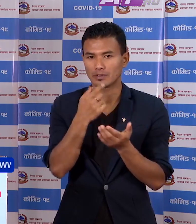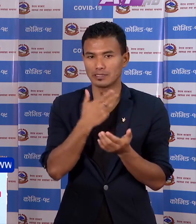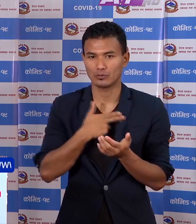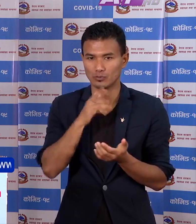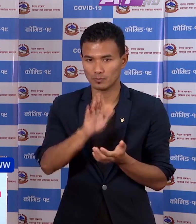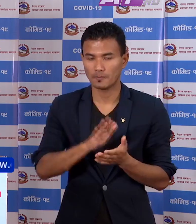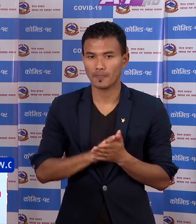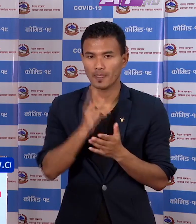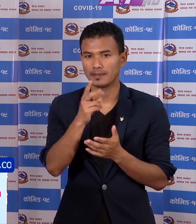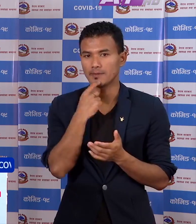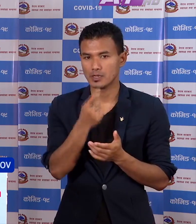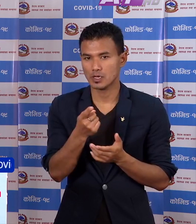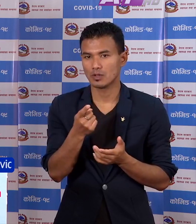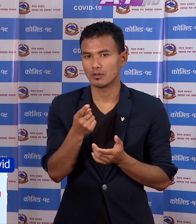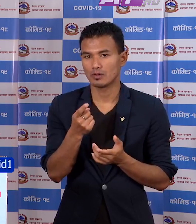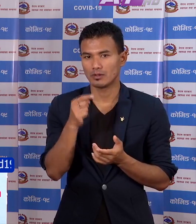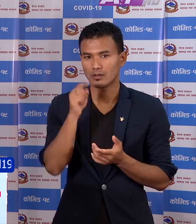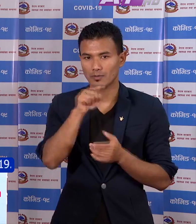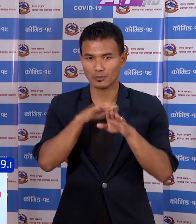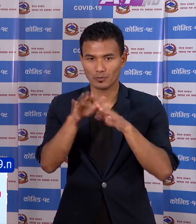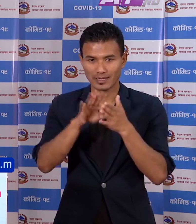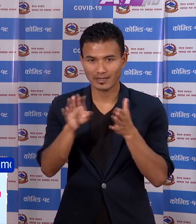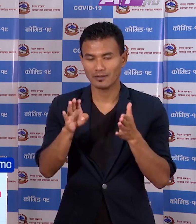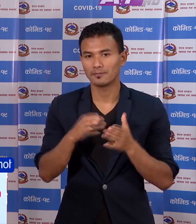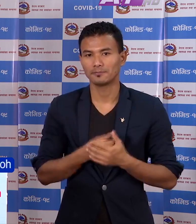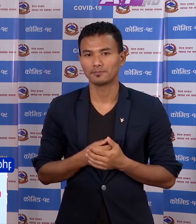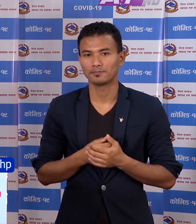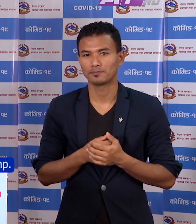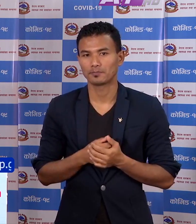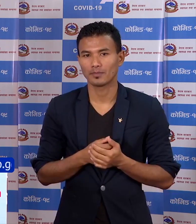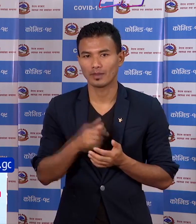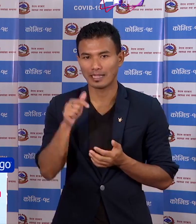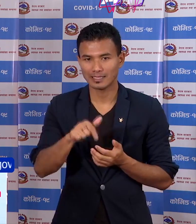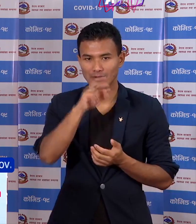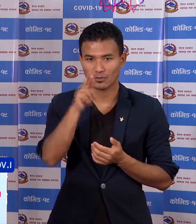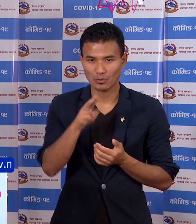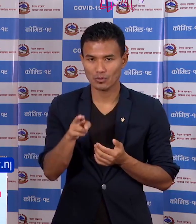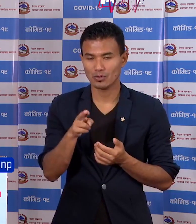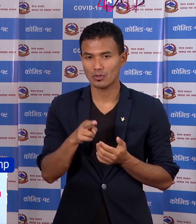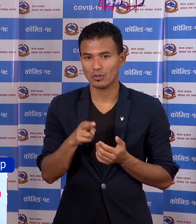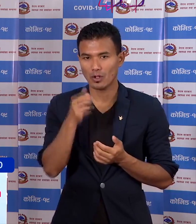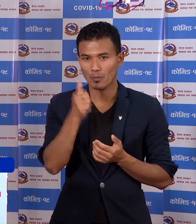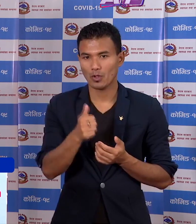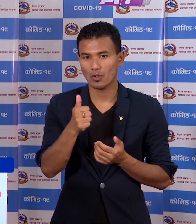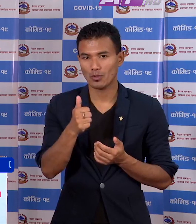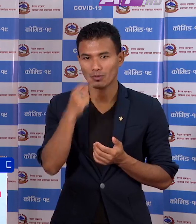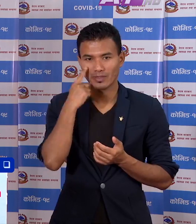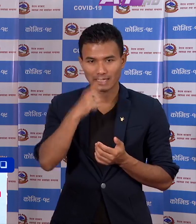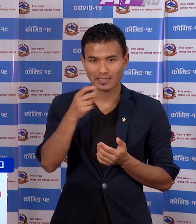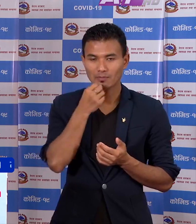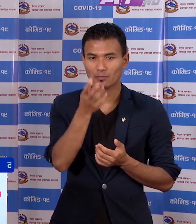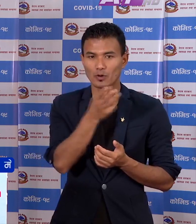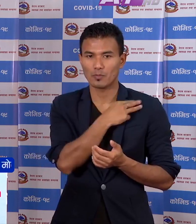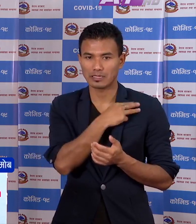जाहांचु एति बन्दै यहारू बाट आज र अब देखी